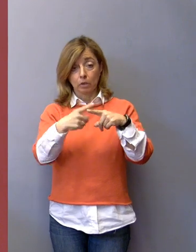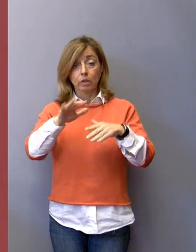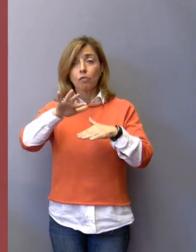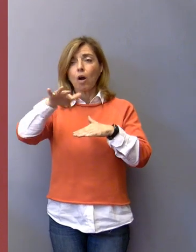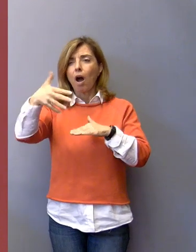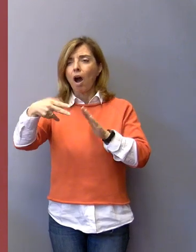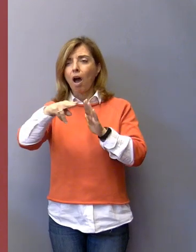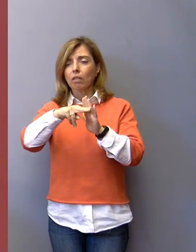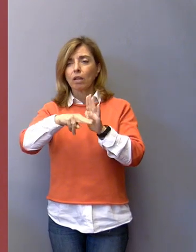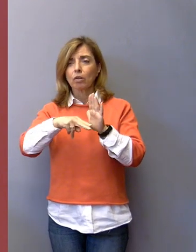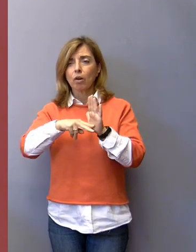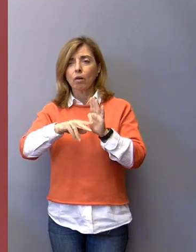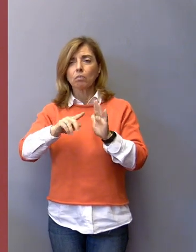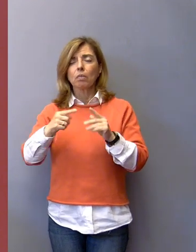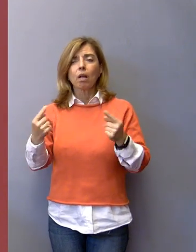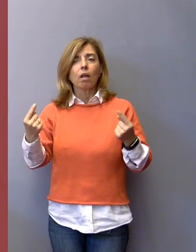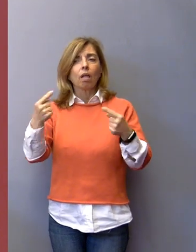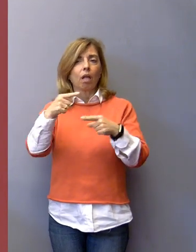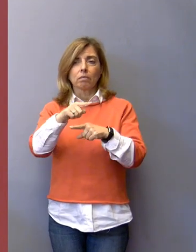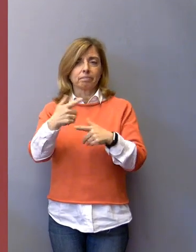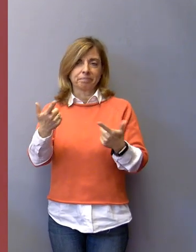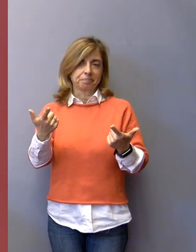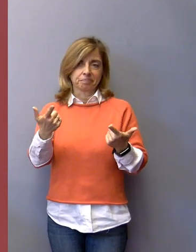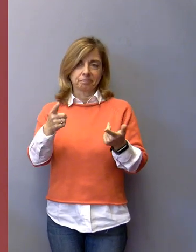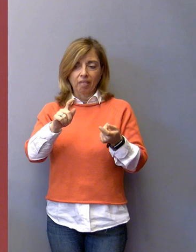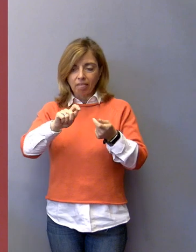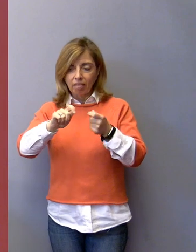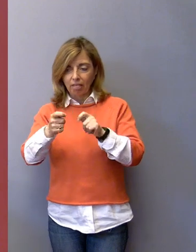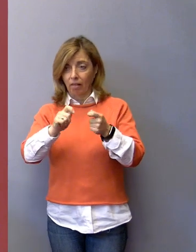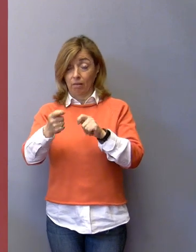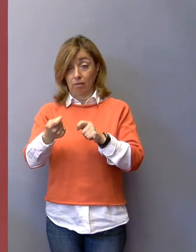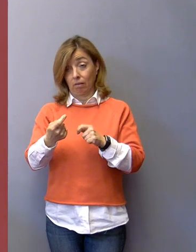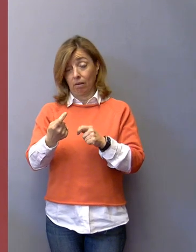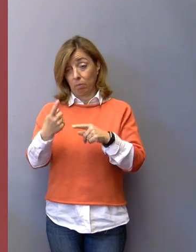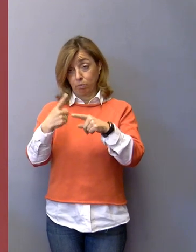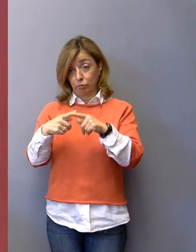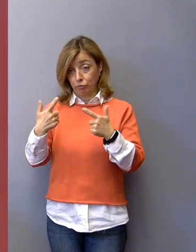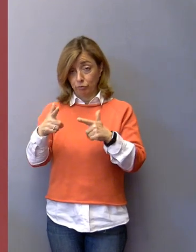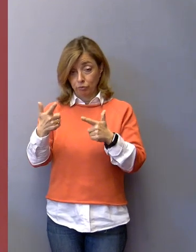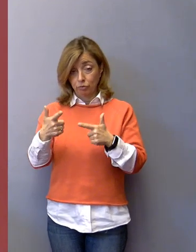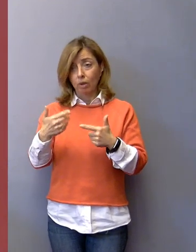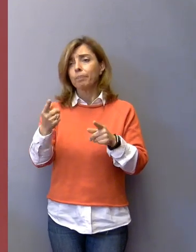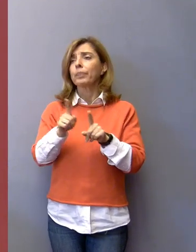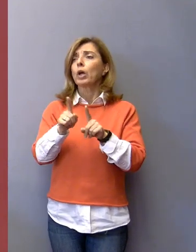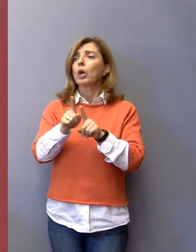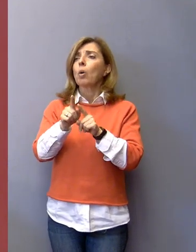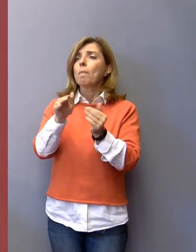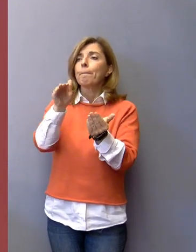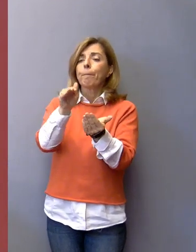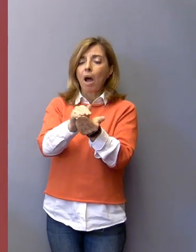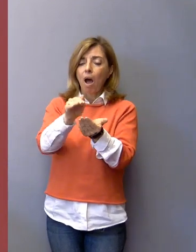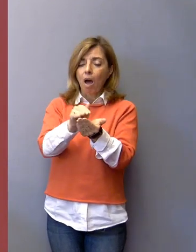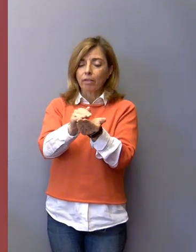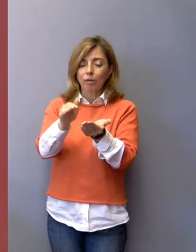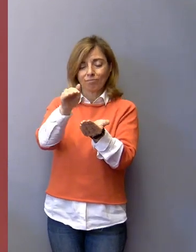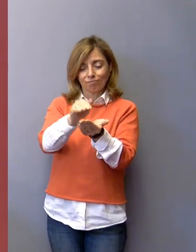un Minus dal punto di vista ambientale avete fatto sostanzialmente un panino avete messo una cosa buona una cosa molto